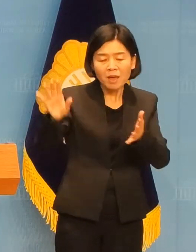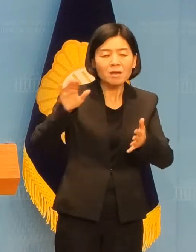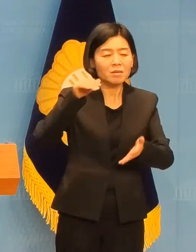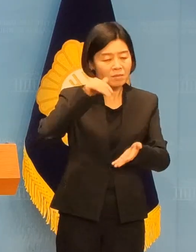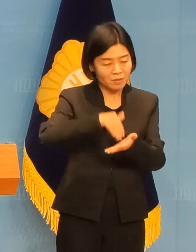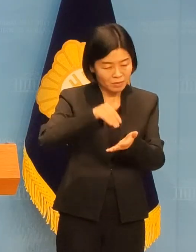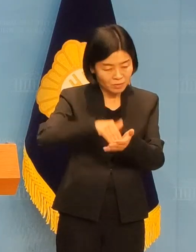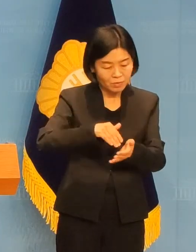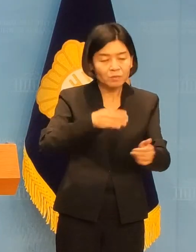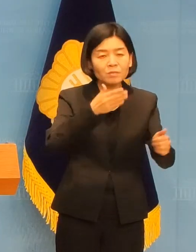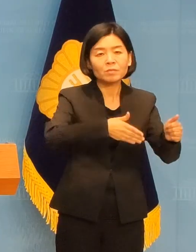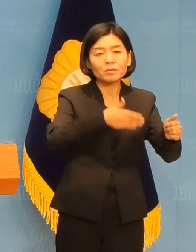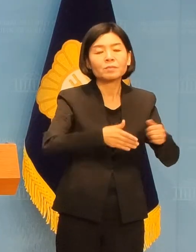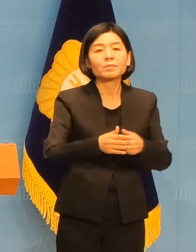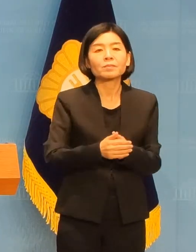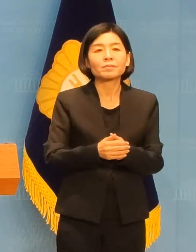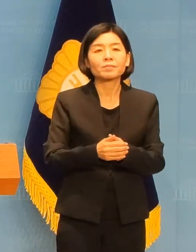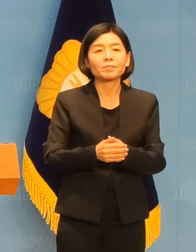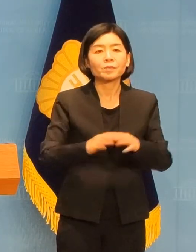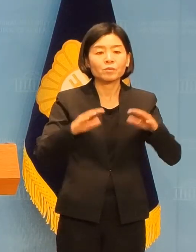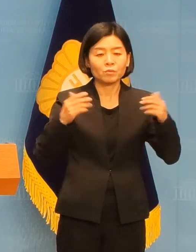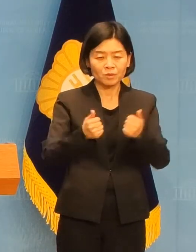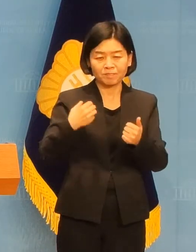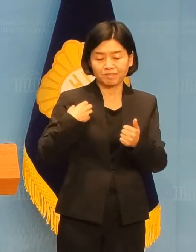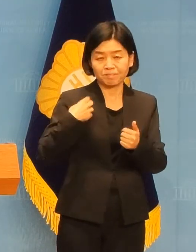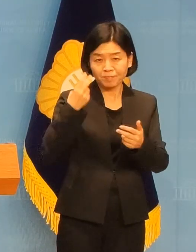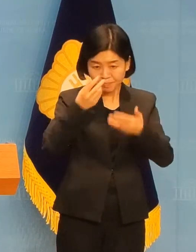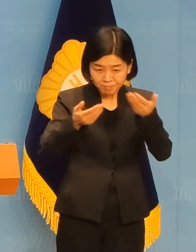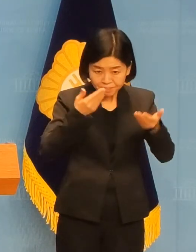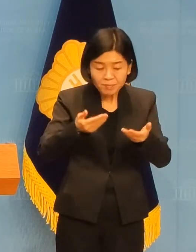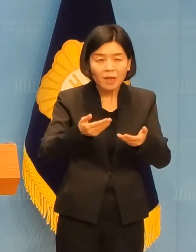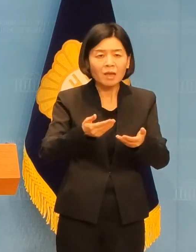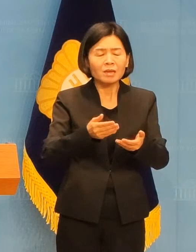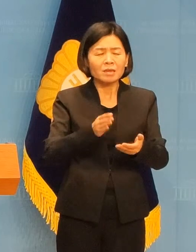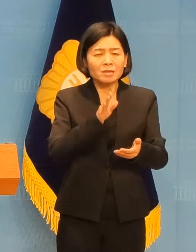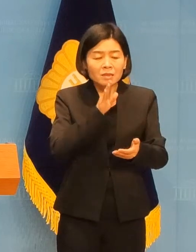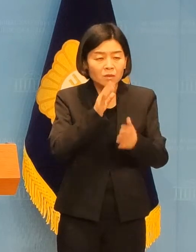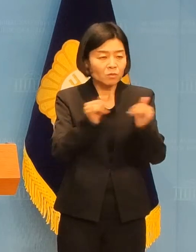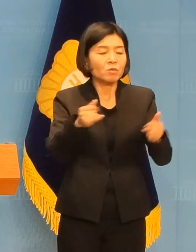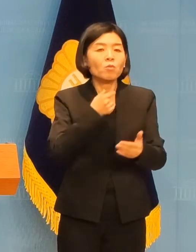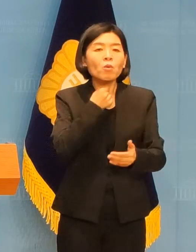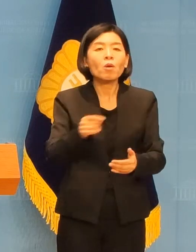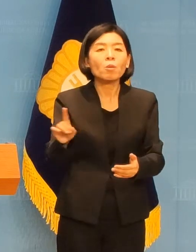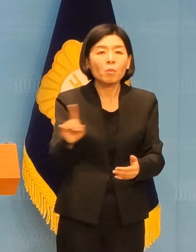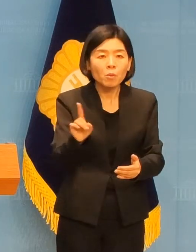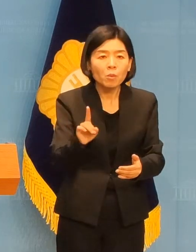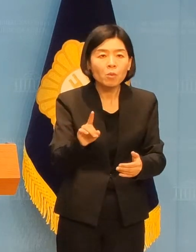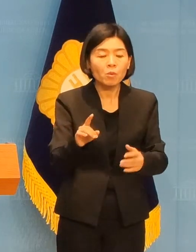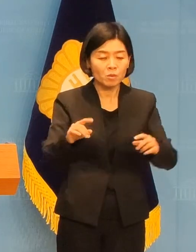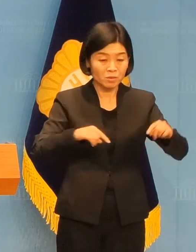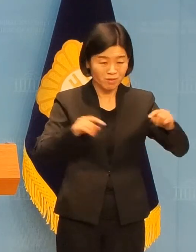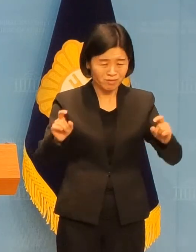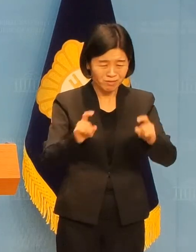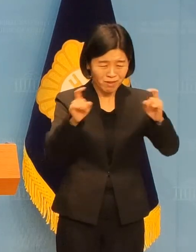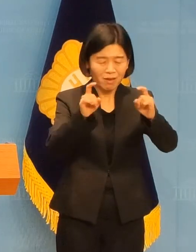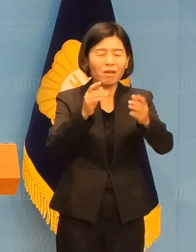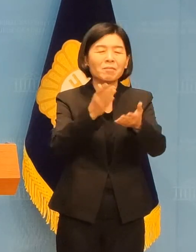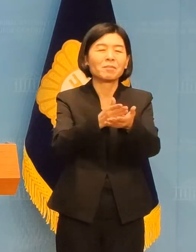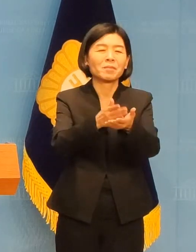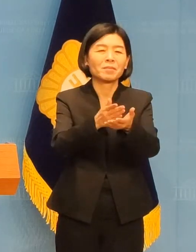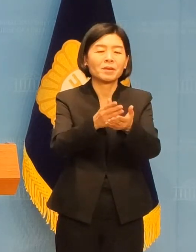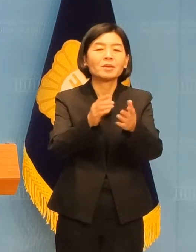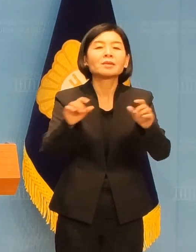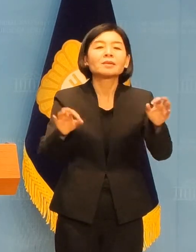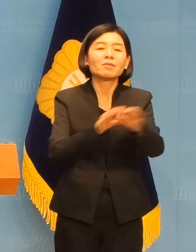것입니다. 이번 국정감사에서 국민이 진정으로 바랐던 것은 정쟁이 아니라